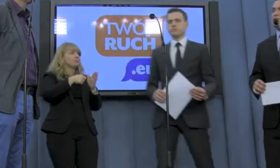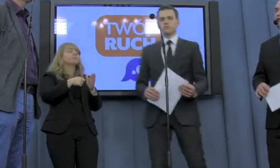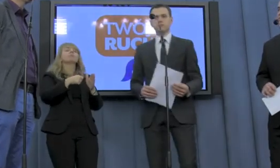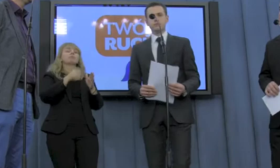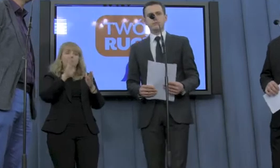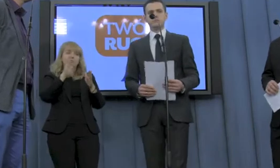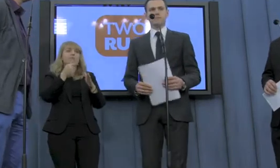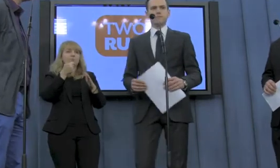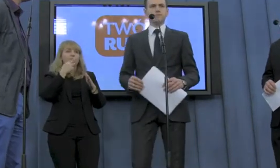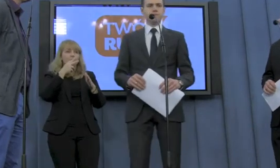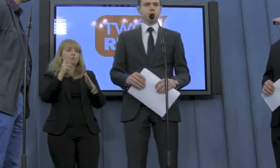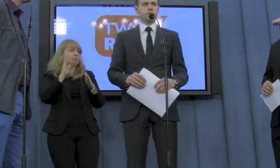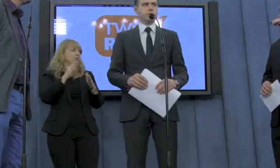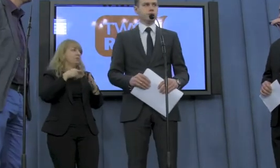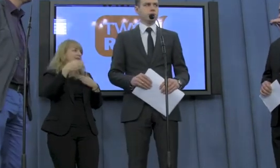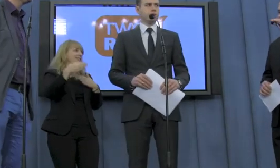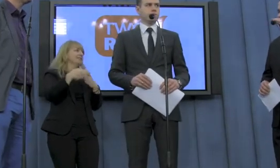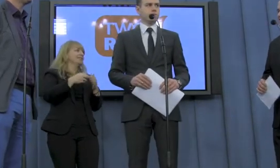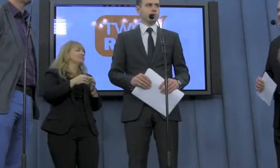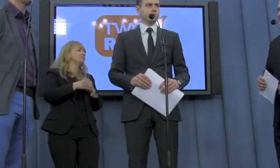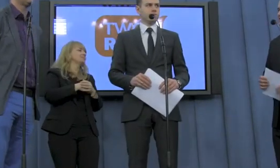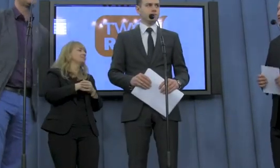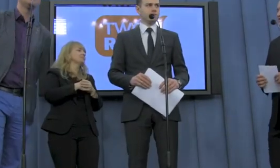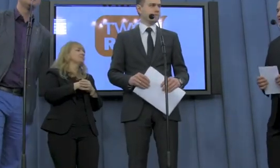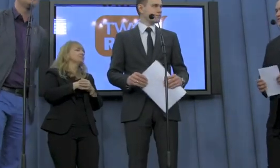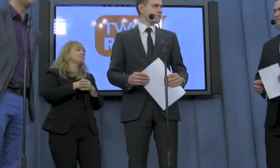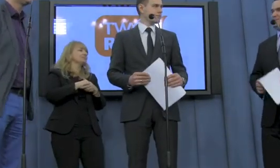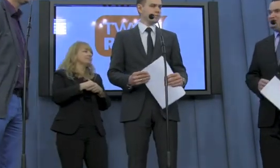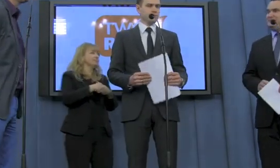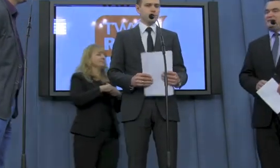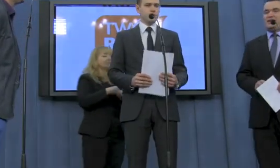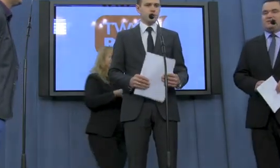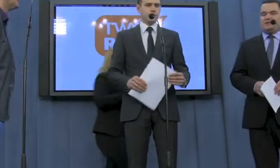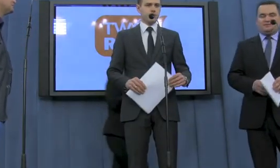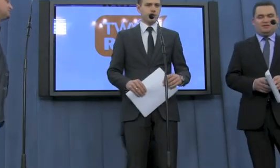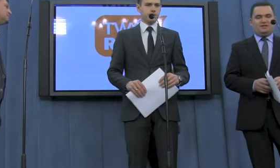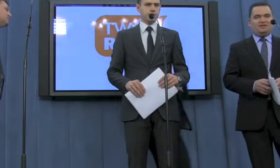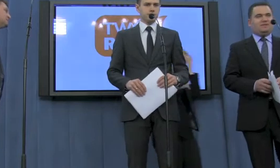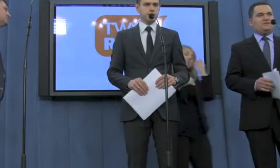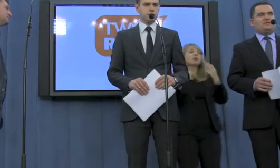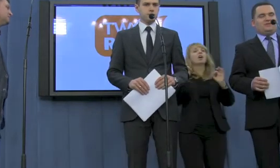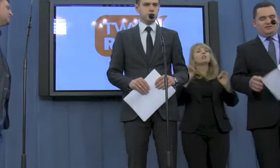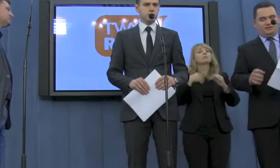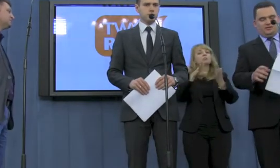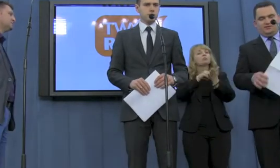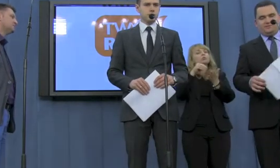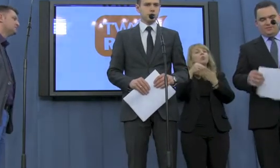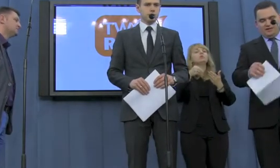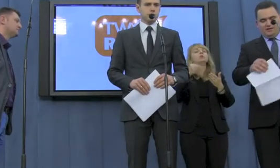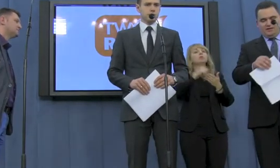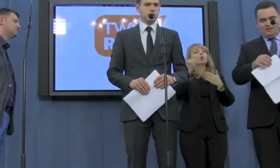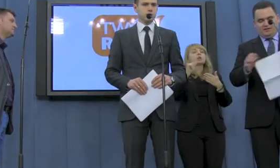W trakcie, tak? Tak, tak. A dobrze, no to Maciek, ty decydujesz, kiedy ten film będzie, tak, to przykład kampanii społecznej. Tak, kampanii społecznej, ale najpierw zaczniemy od